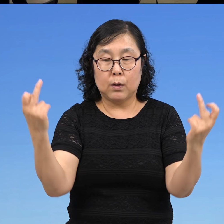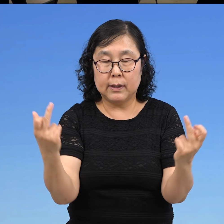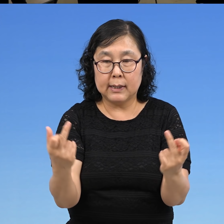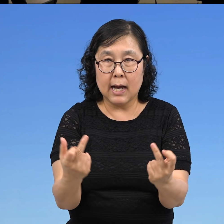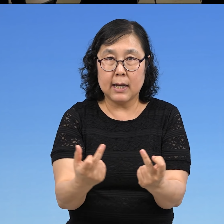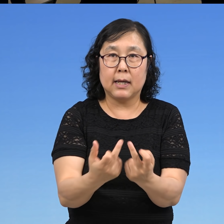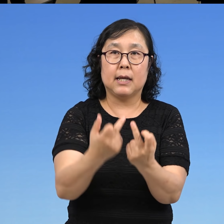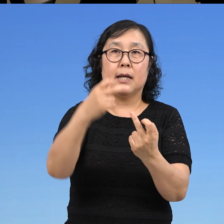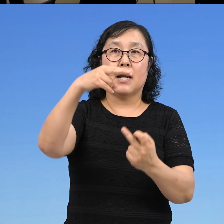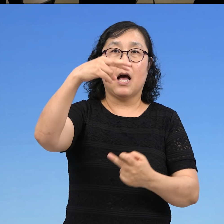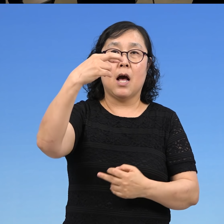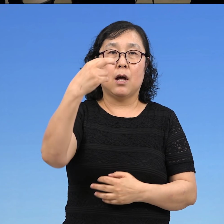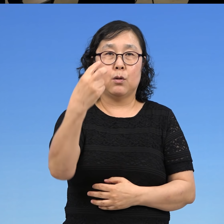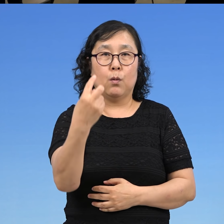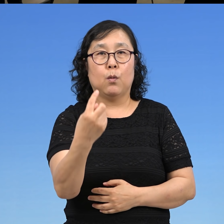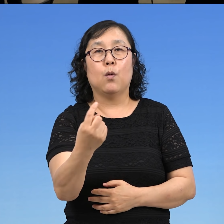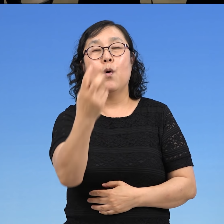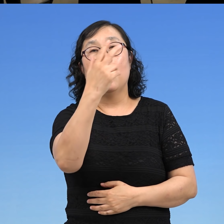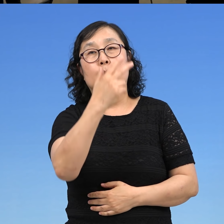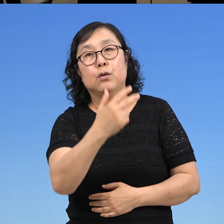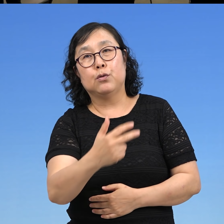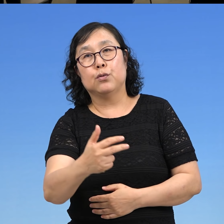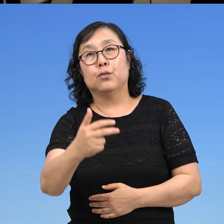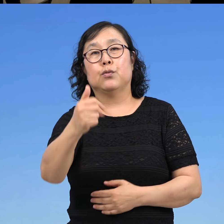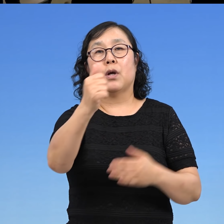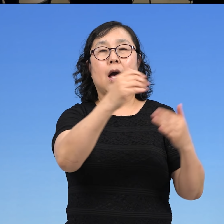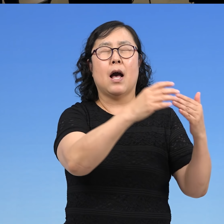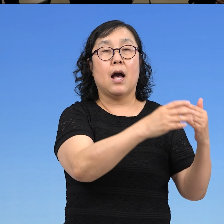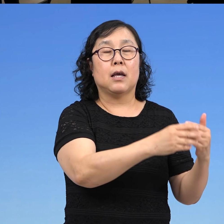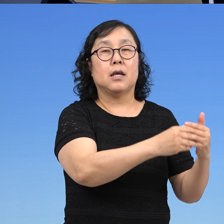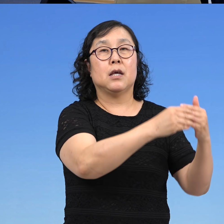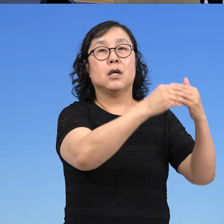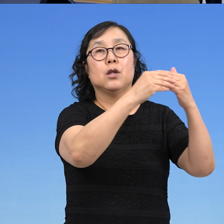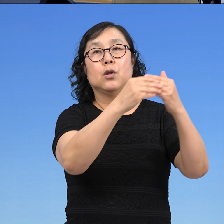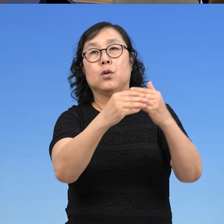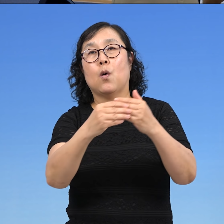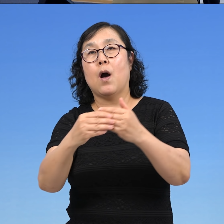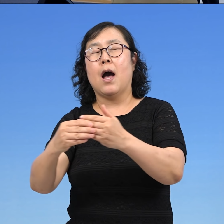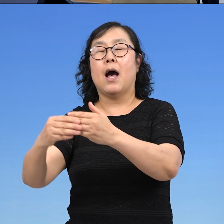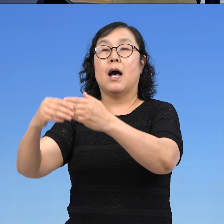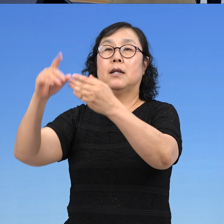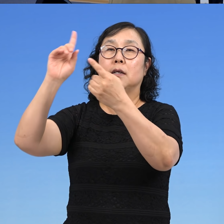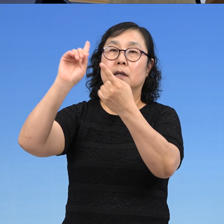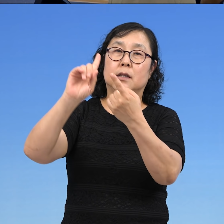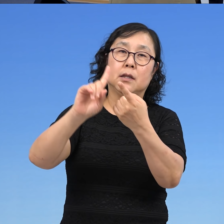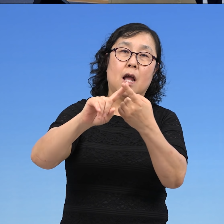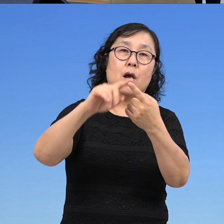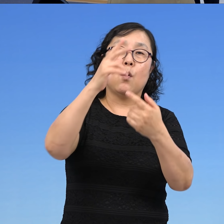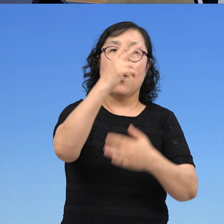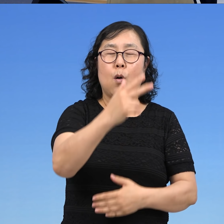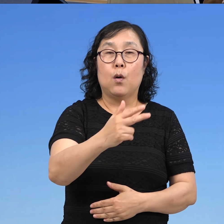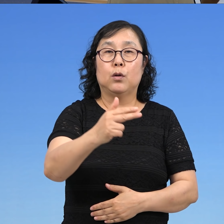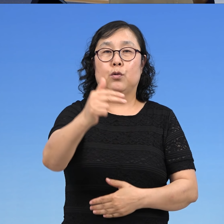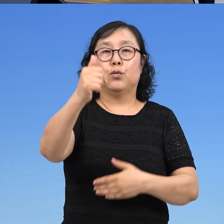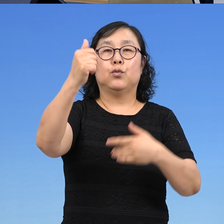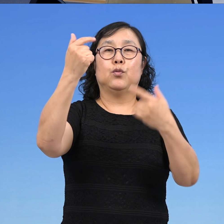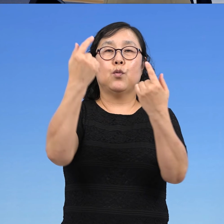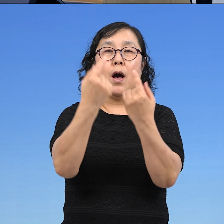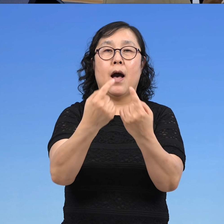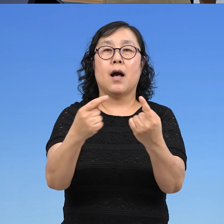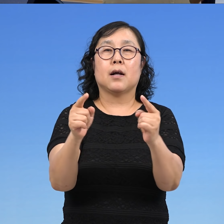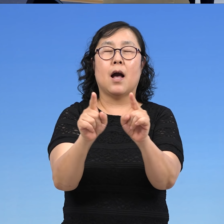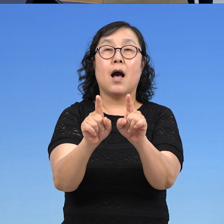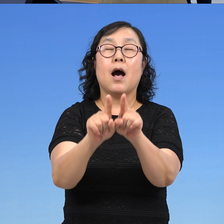더 많고 옳지 아리랑 5 eien no ou